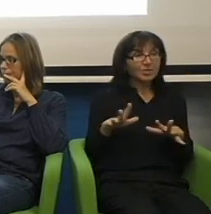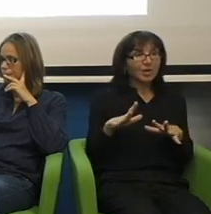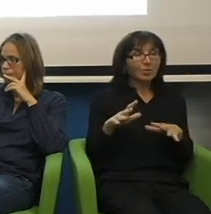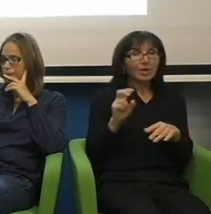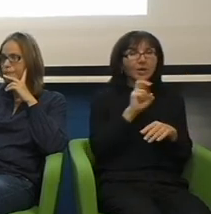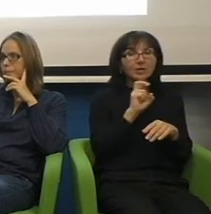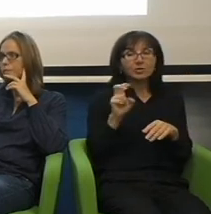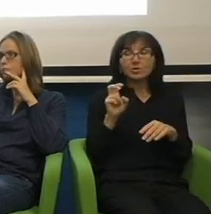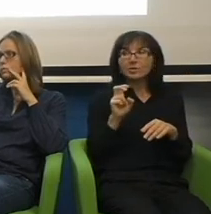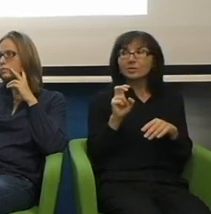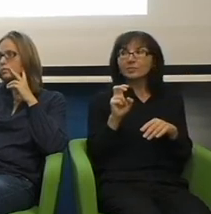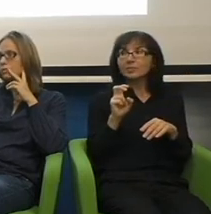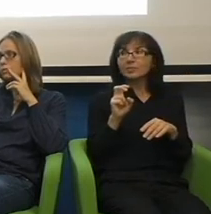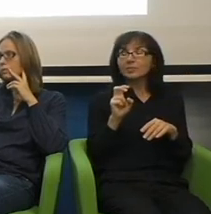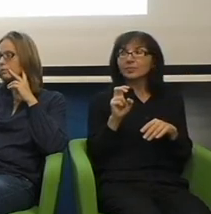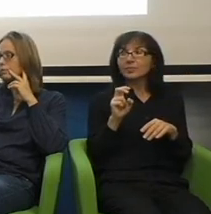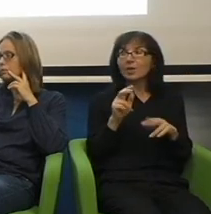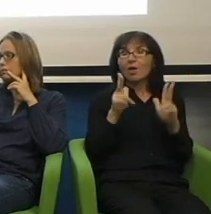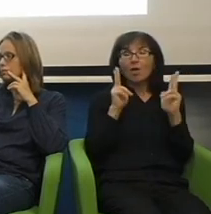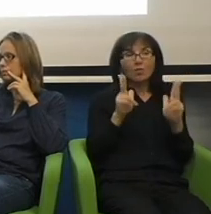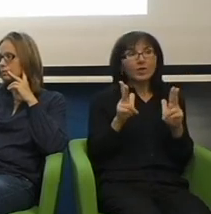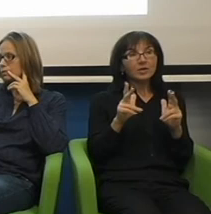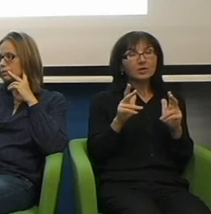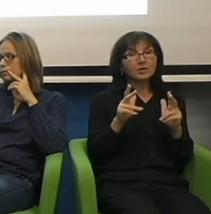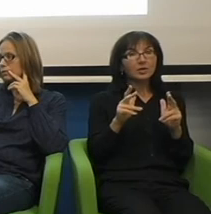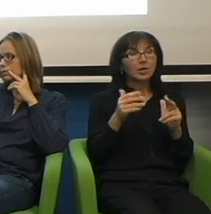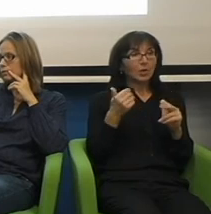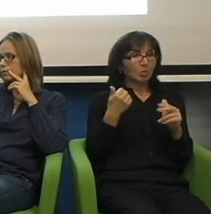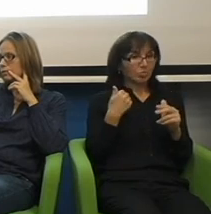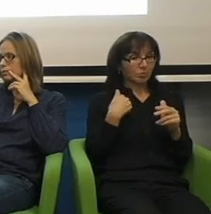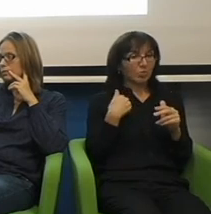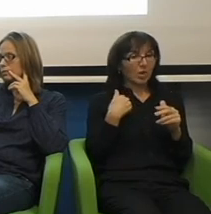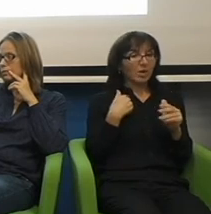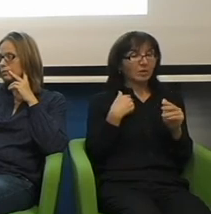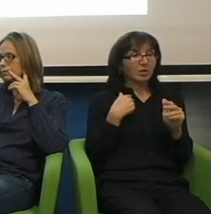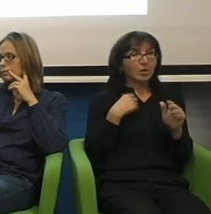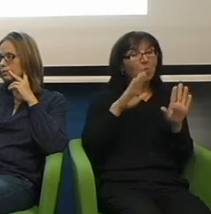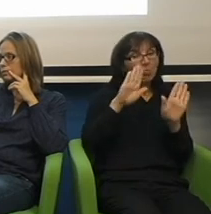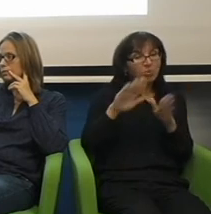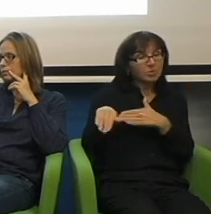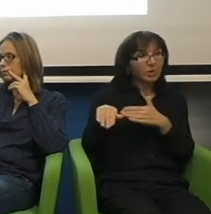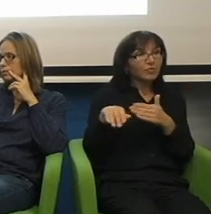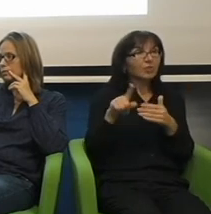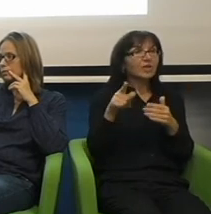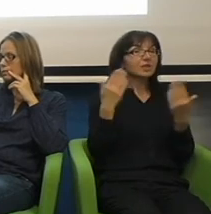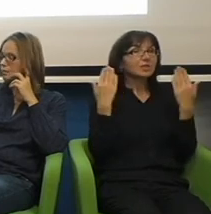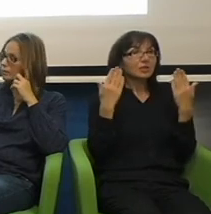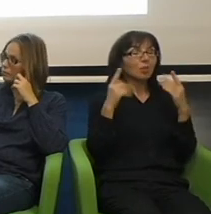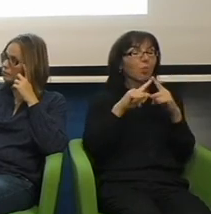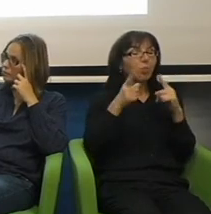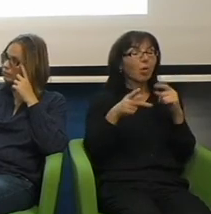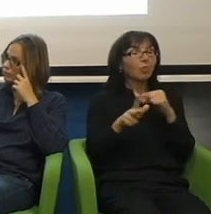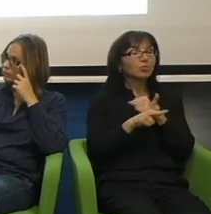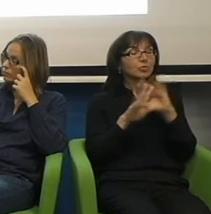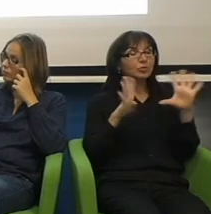nie było tak, że właśnie fakt, że tych zaszczytów była w którymś momencie pozbawiona, a jest to chyba jednak bezdyskusyjne po tym